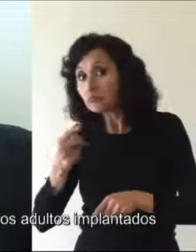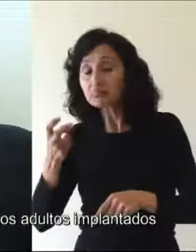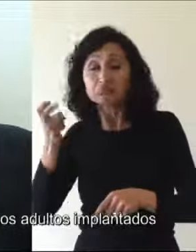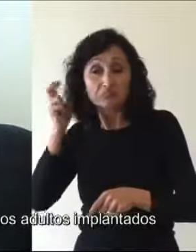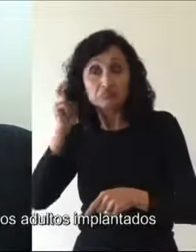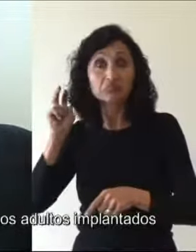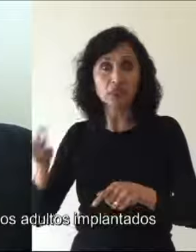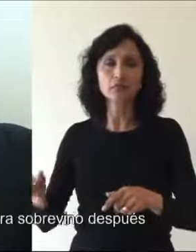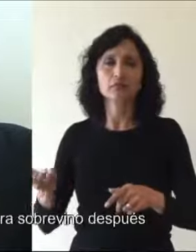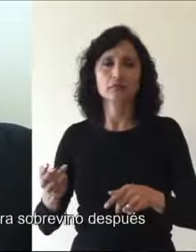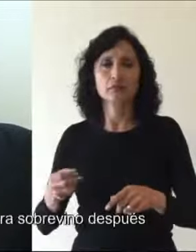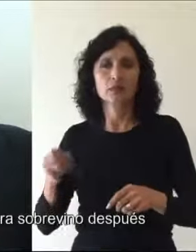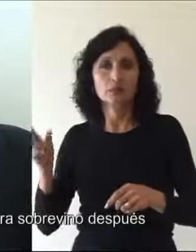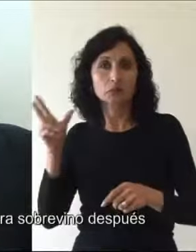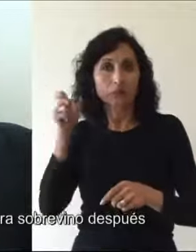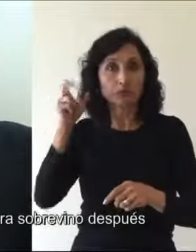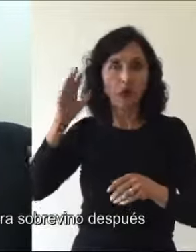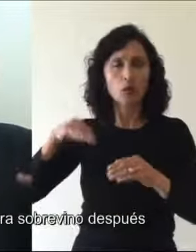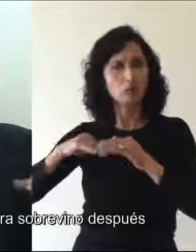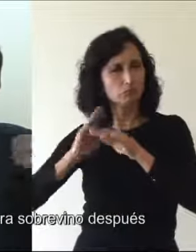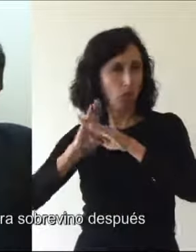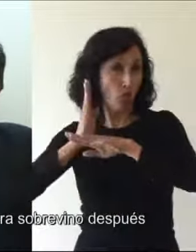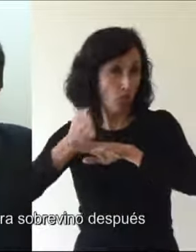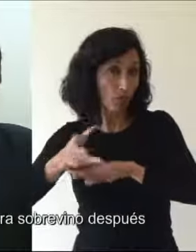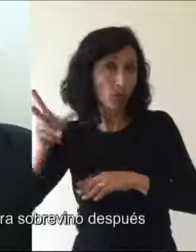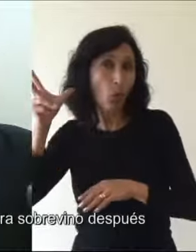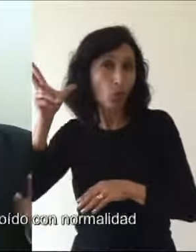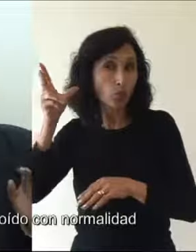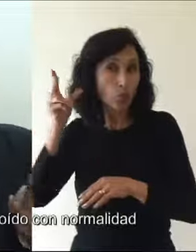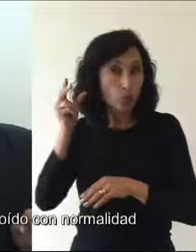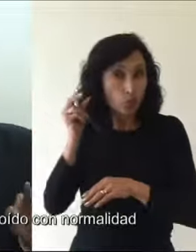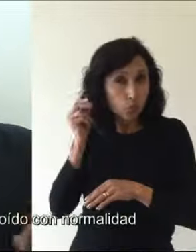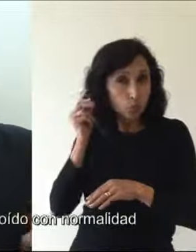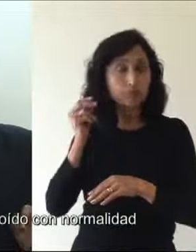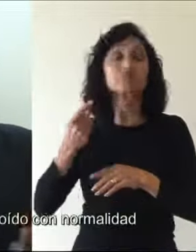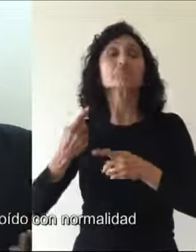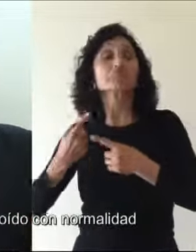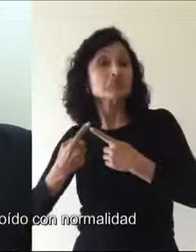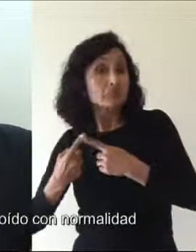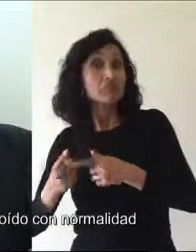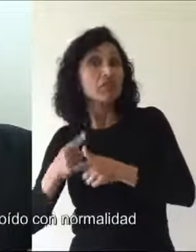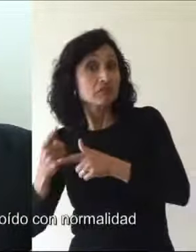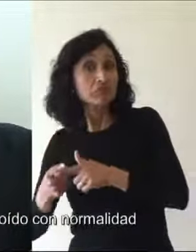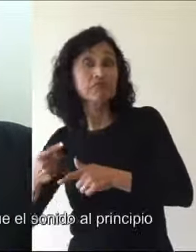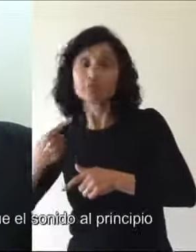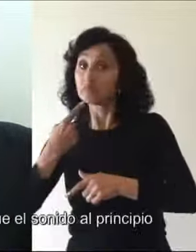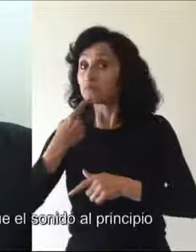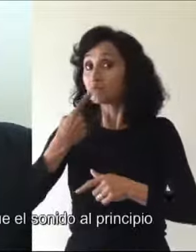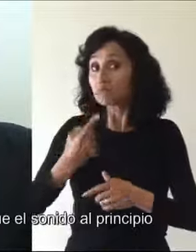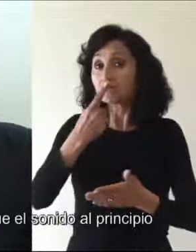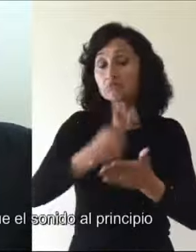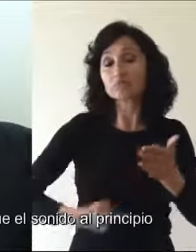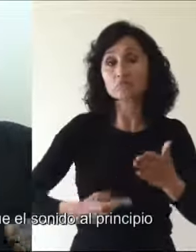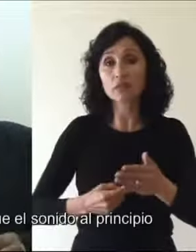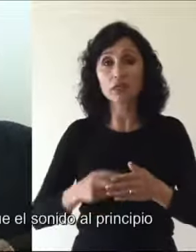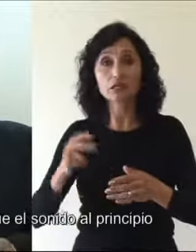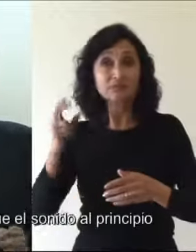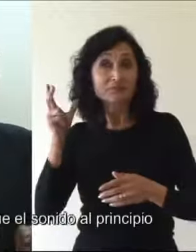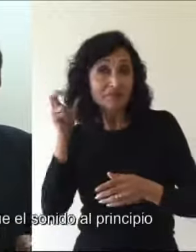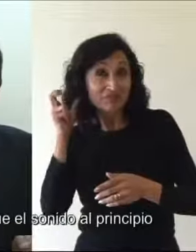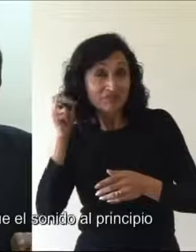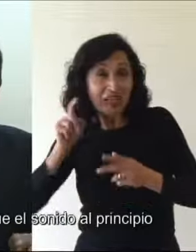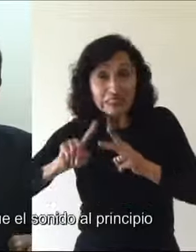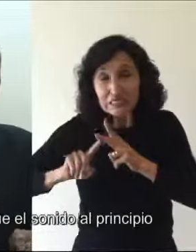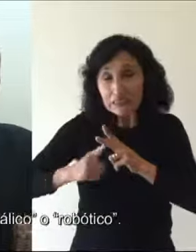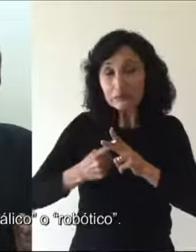adultos implantados, cuya sordera sobrevino después de haber oído con normalidad, expresan que el sonido